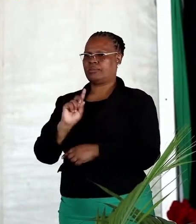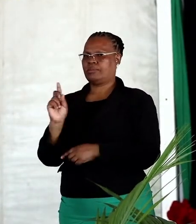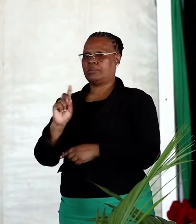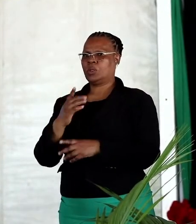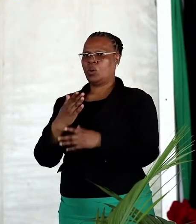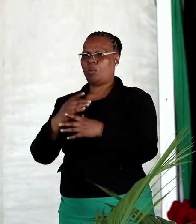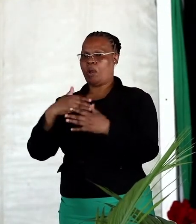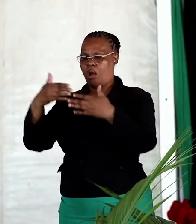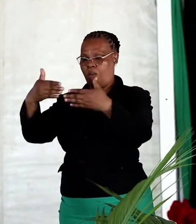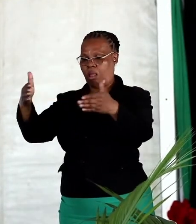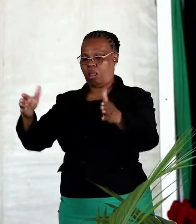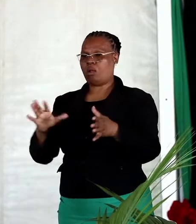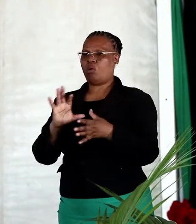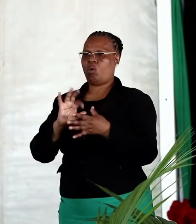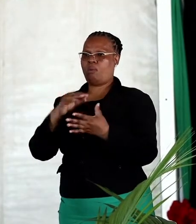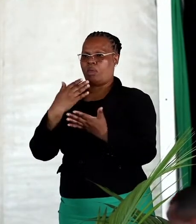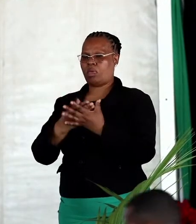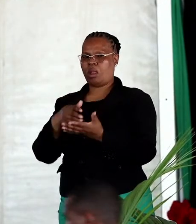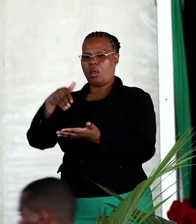ungaze ngomsolo.